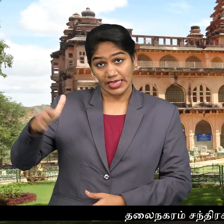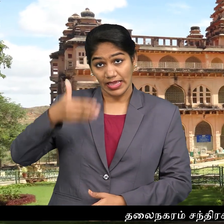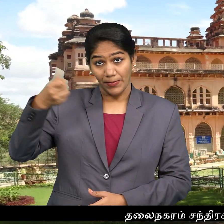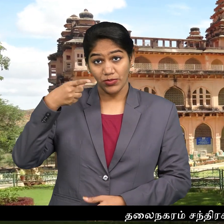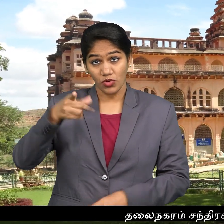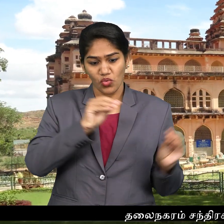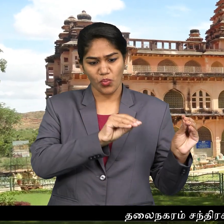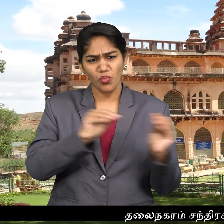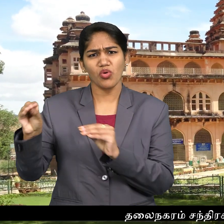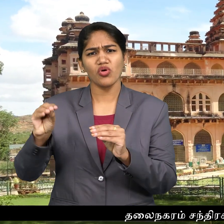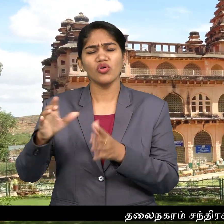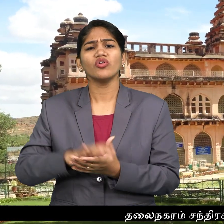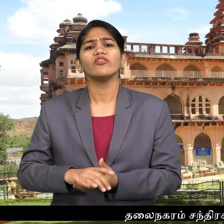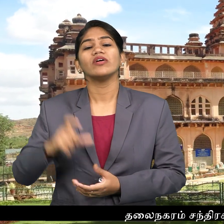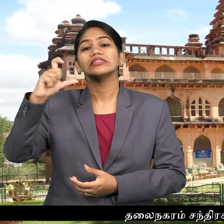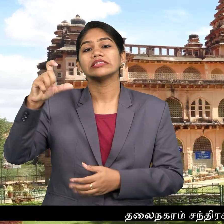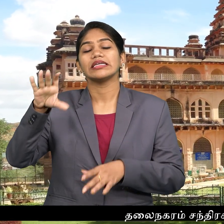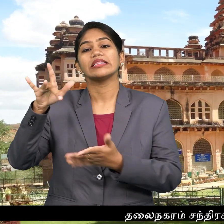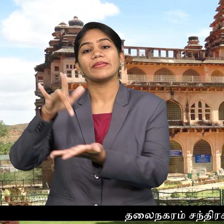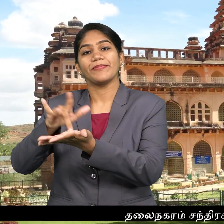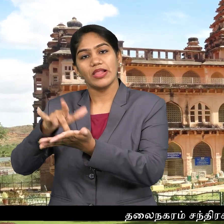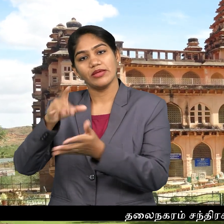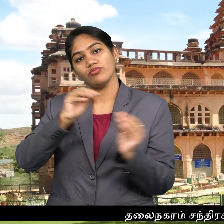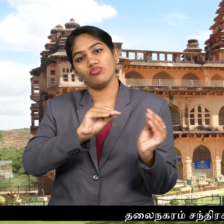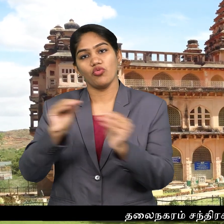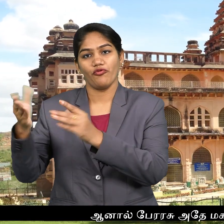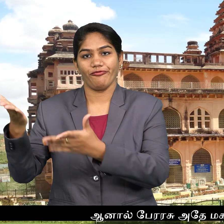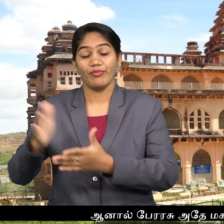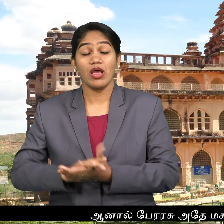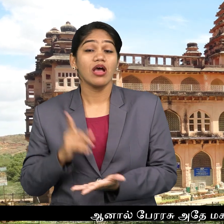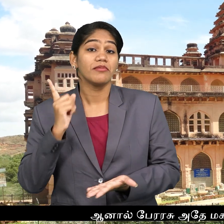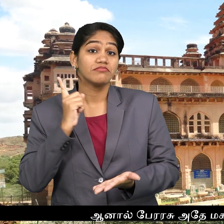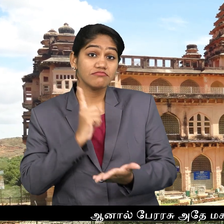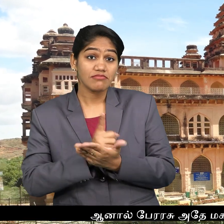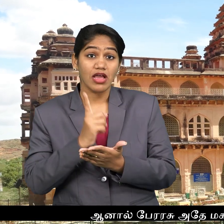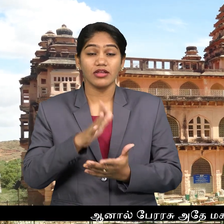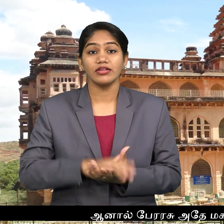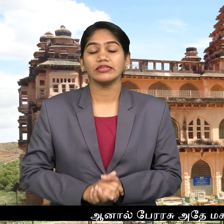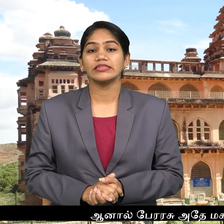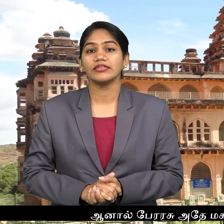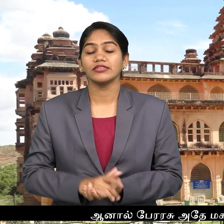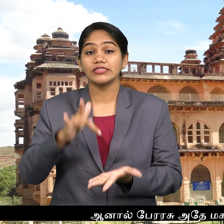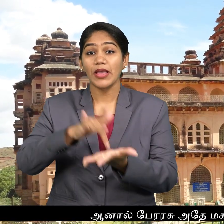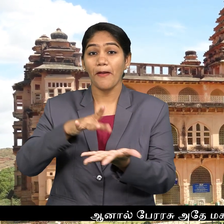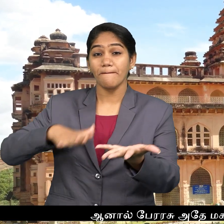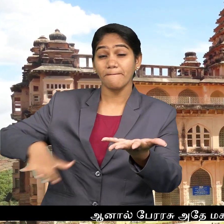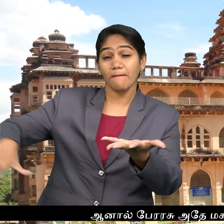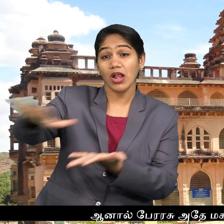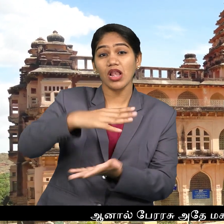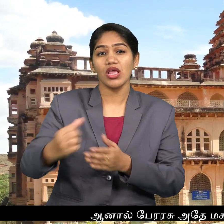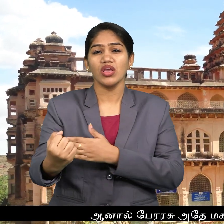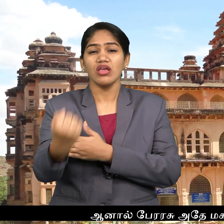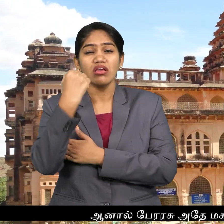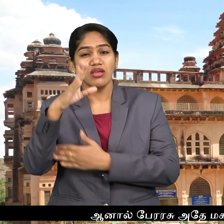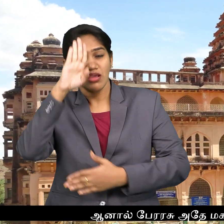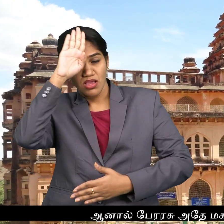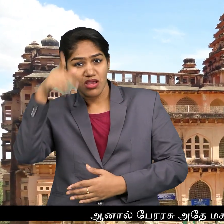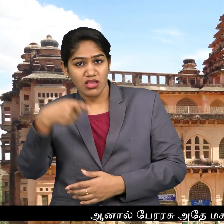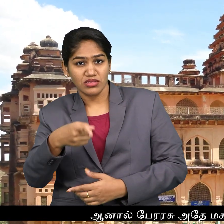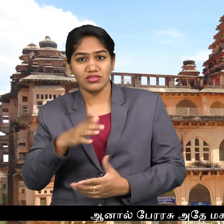தலைநகரம் சந்திரகிரிக்கு மாற்றப்பட்டது. ஆனால் பேரரசு அதே மகத்துவத்தை அடையவில்லை.